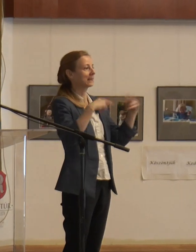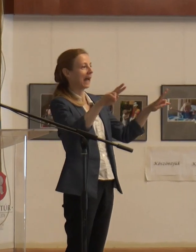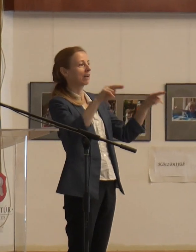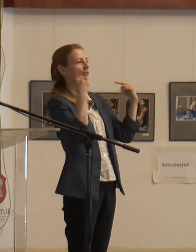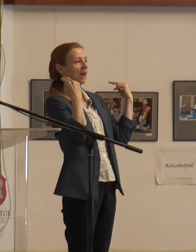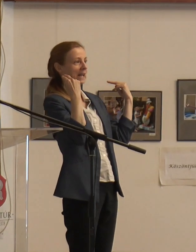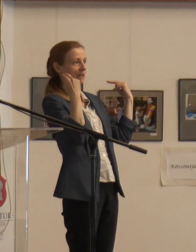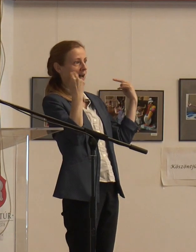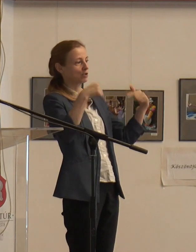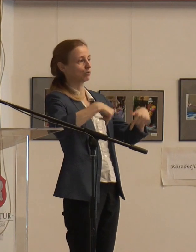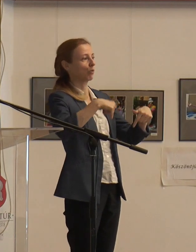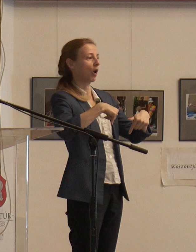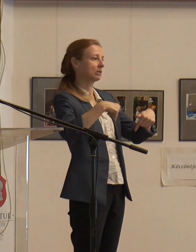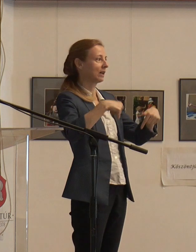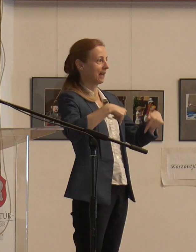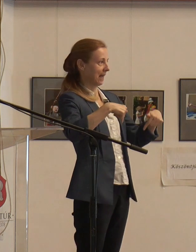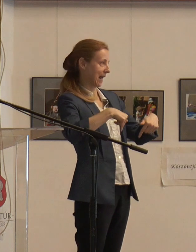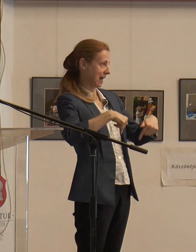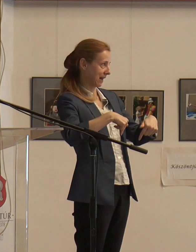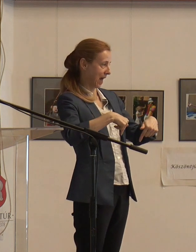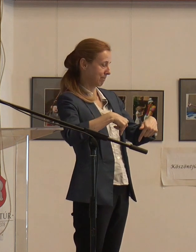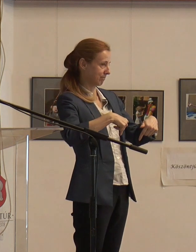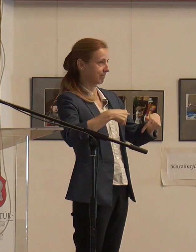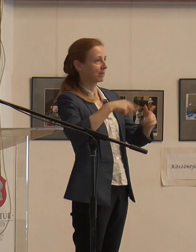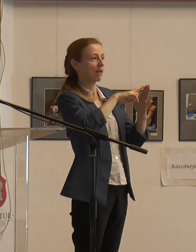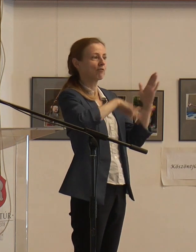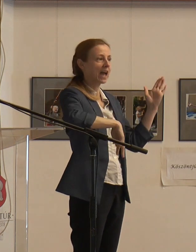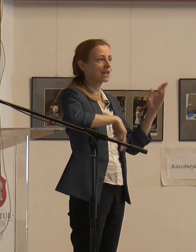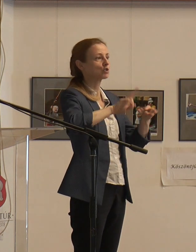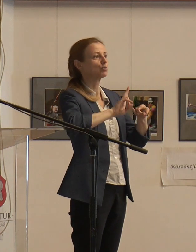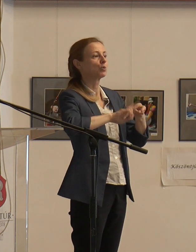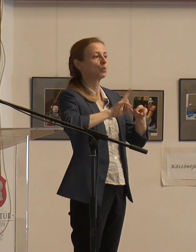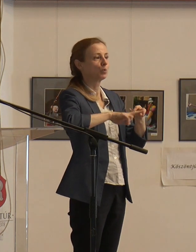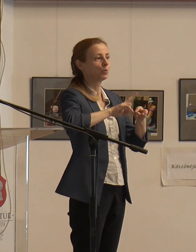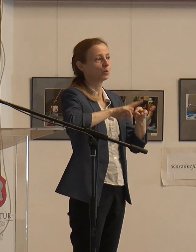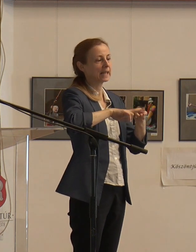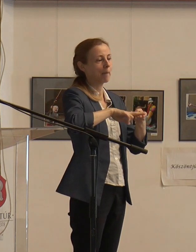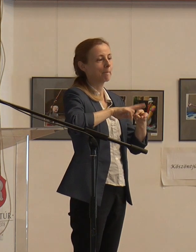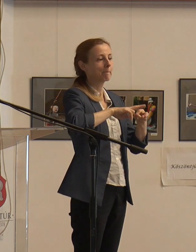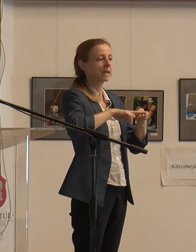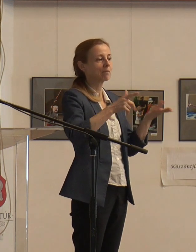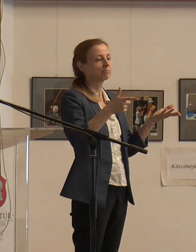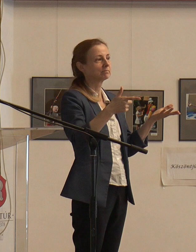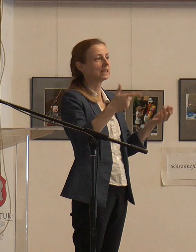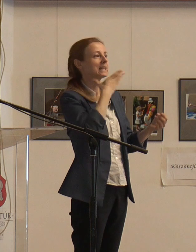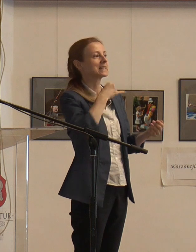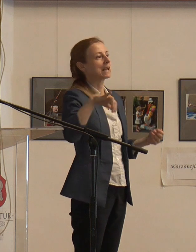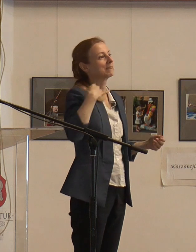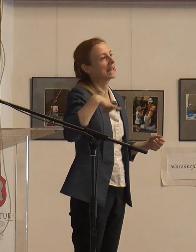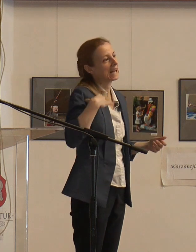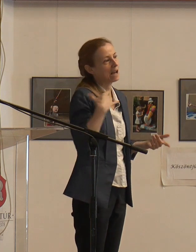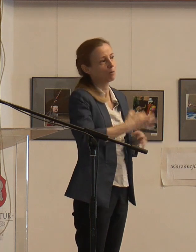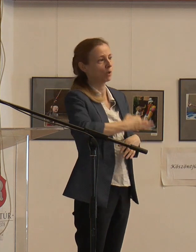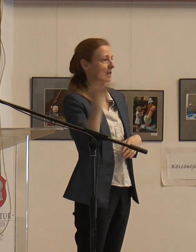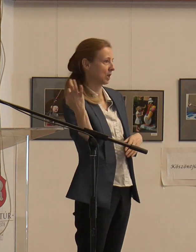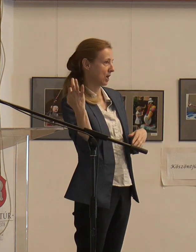felhívásunkat erre a vers ünnepi szép délelőtre vagy